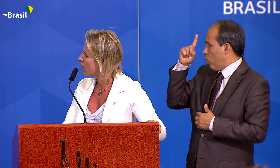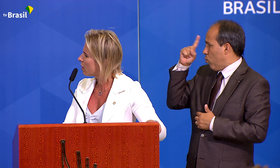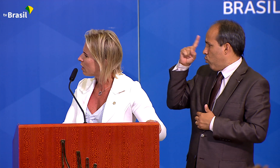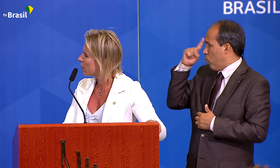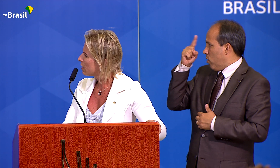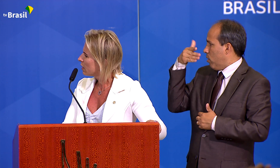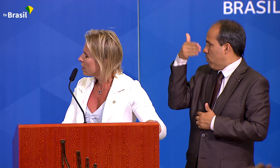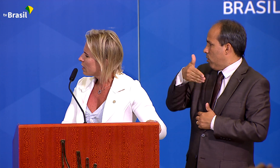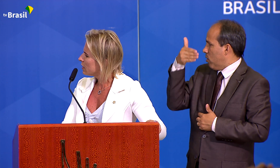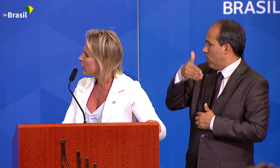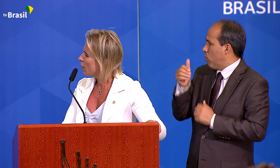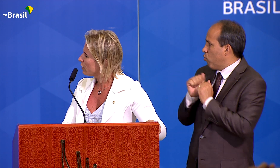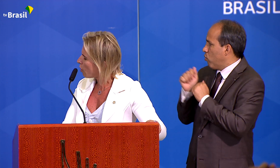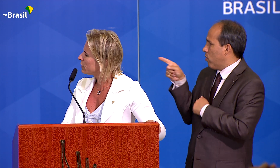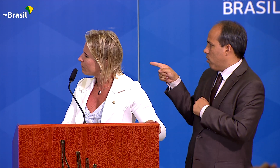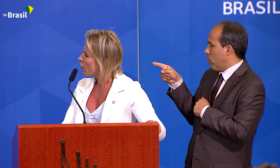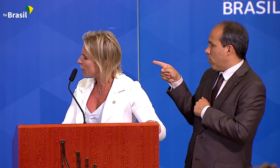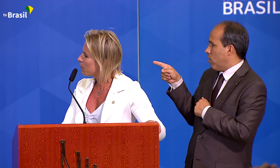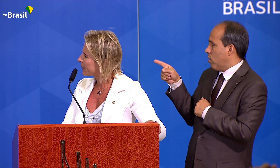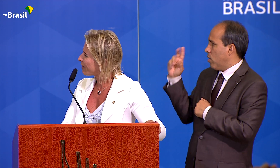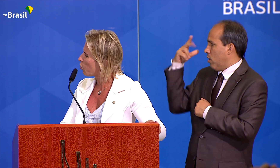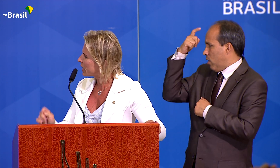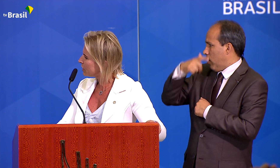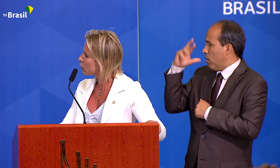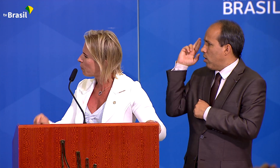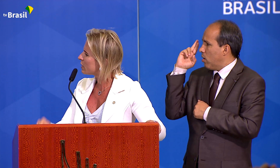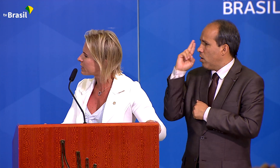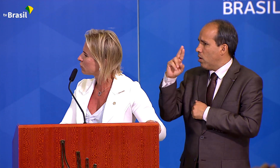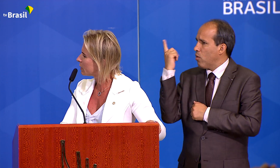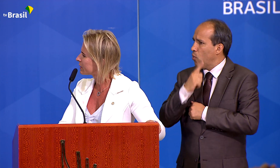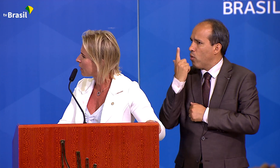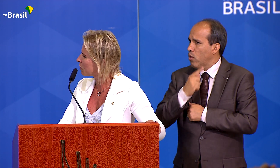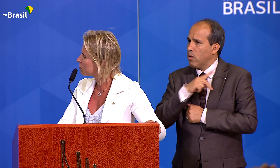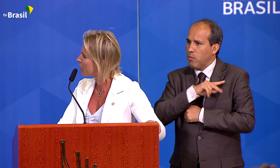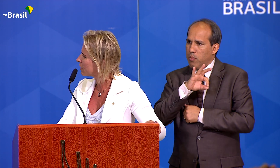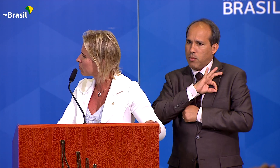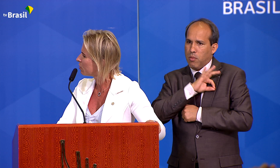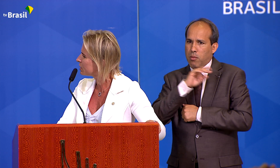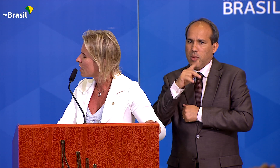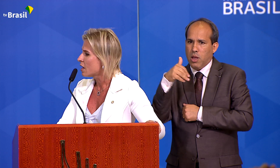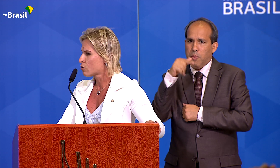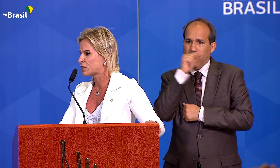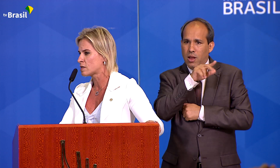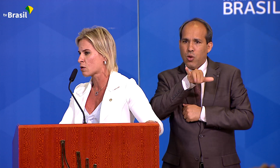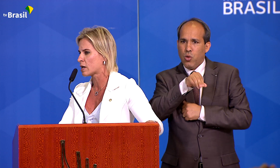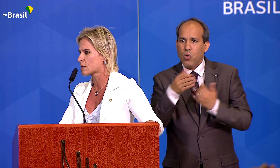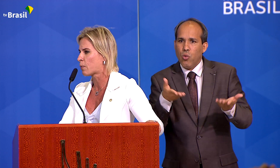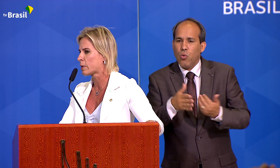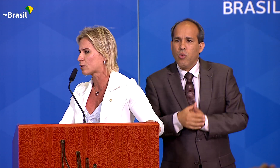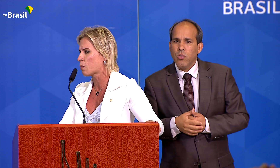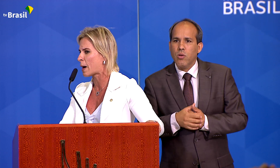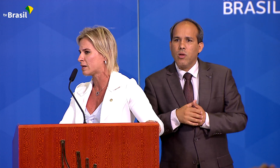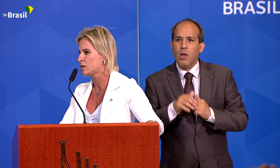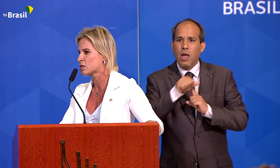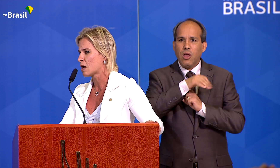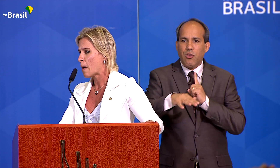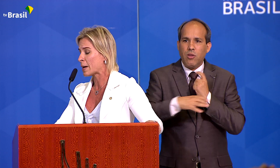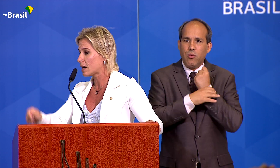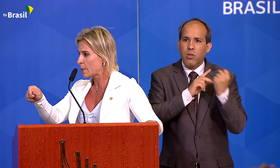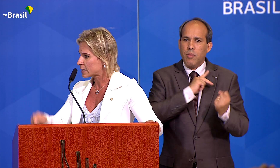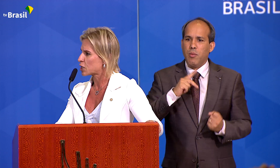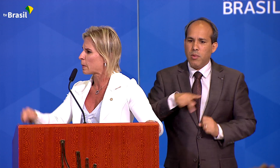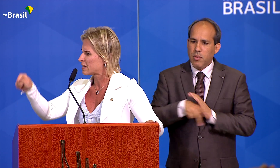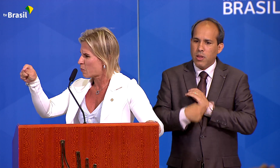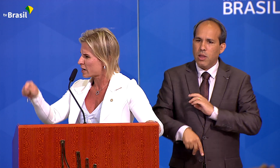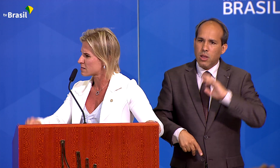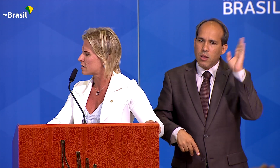tô e ele o nome eu falei porque a conquista do policial do Militar do Rio de Janeiro hoje eu a gente Segurança Pública do país